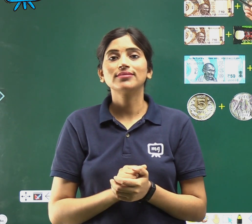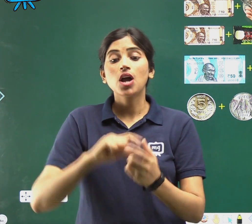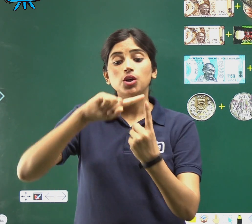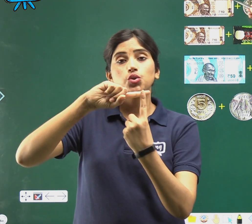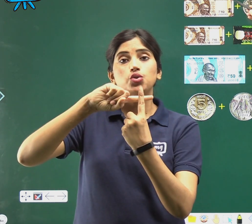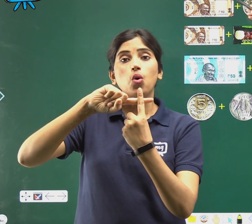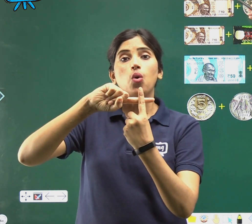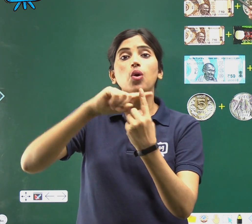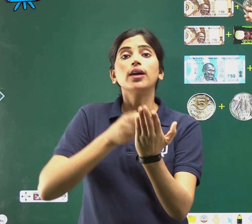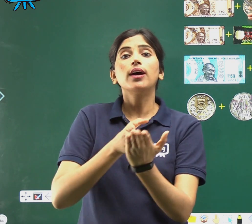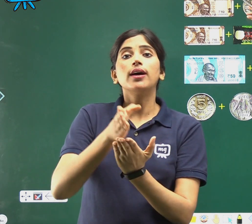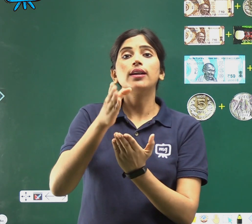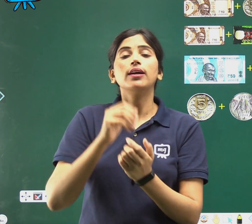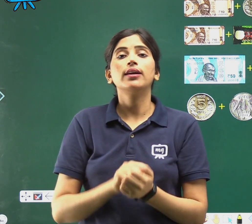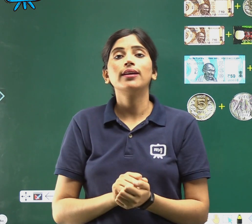जोड़कर